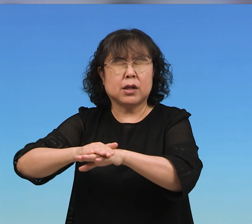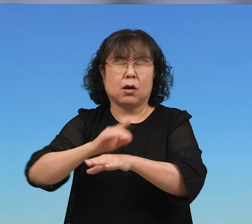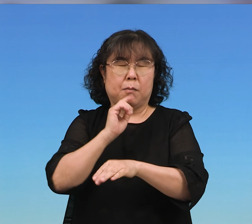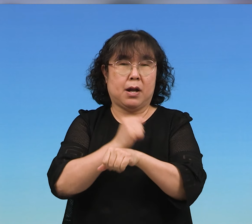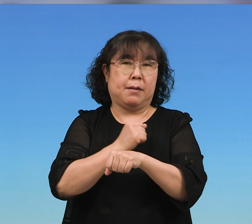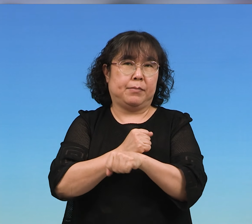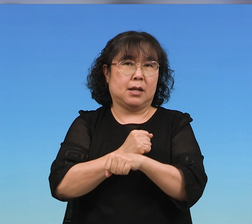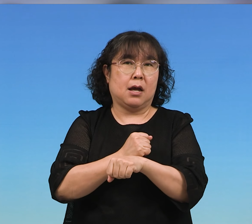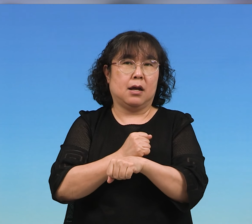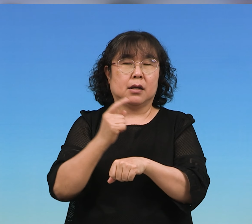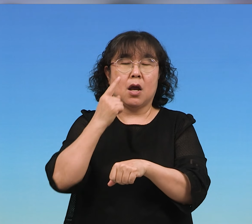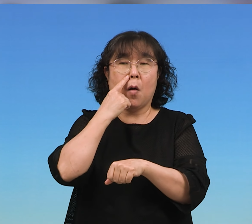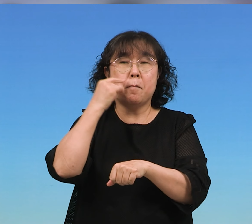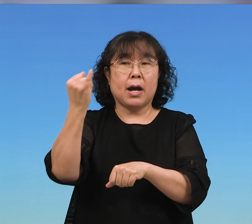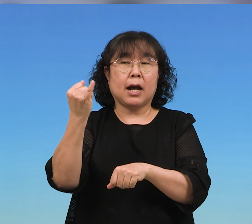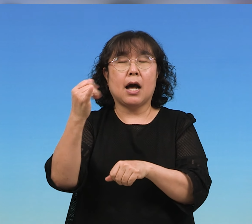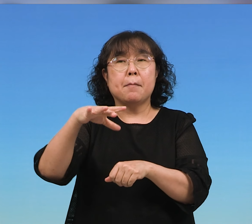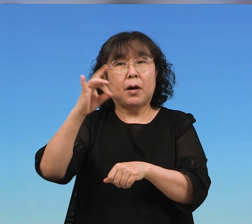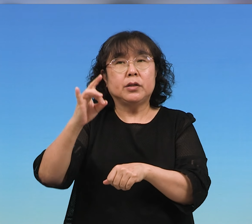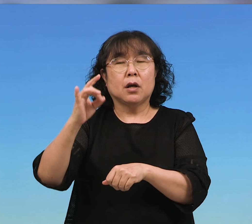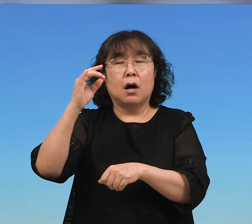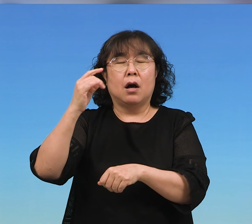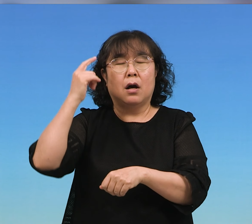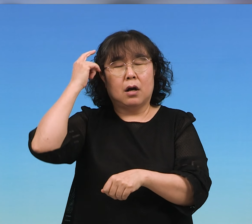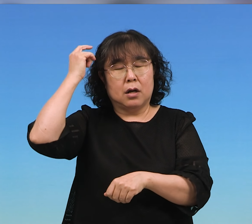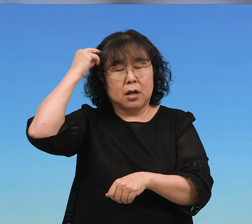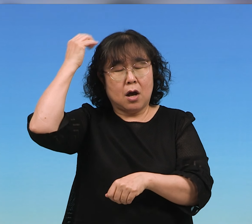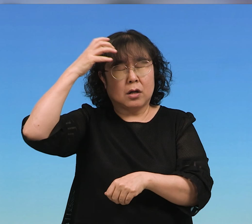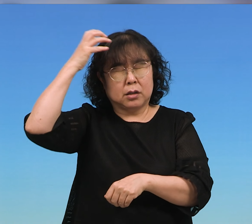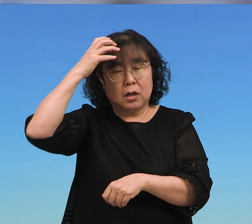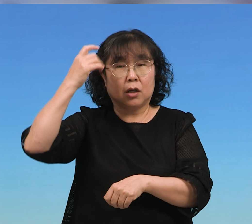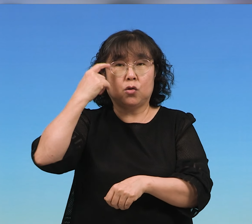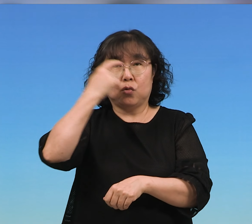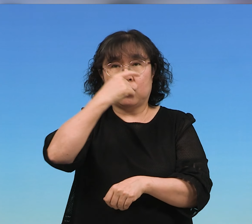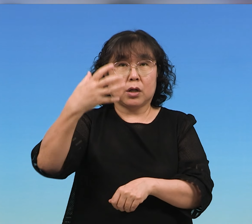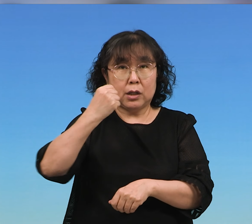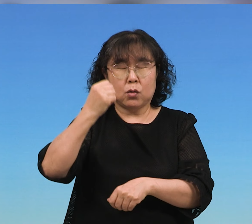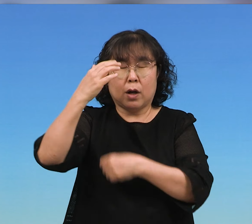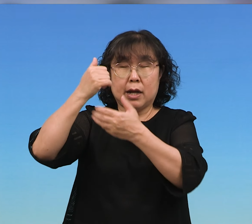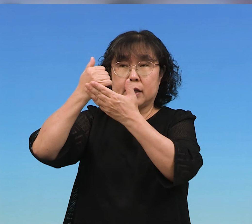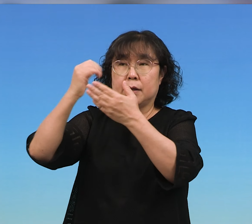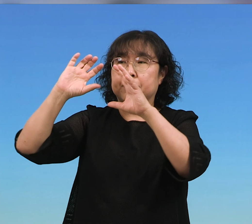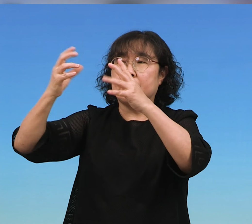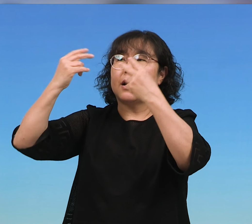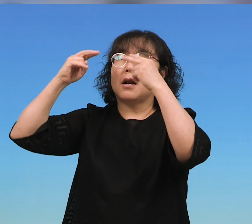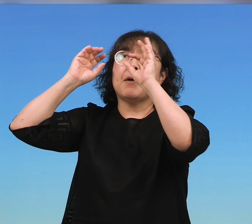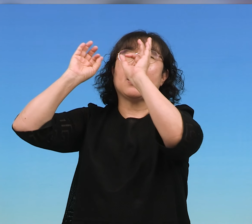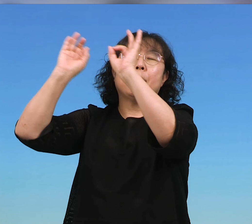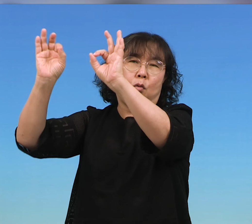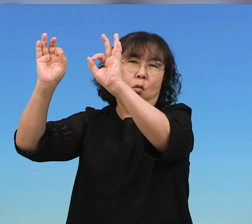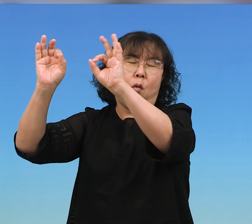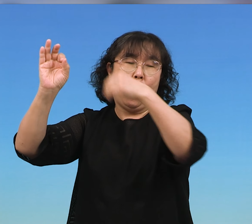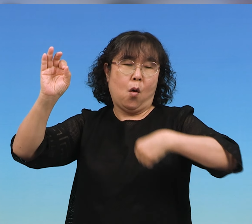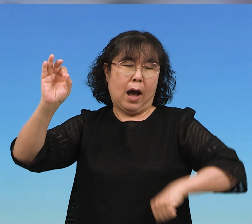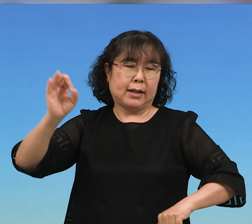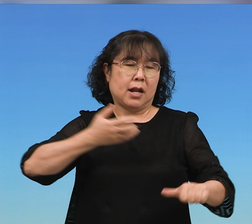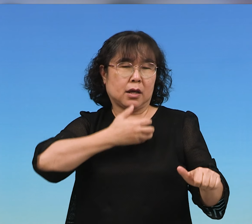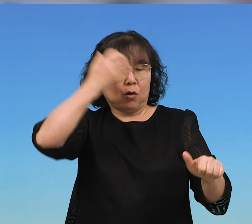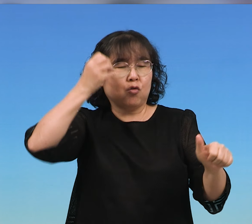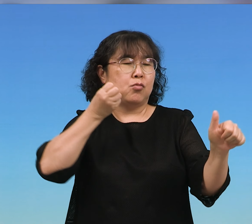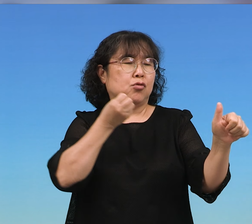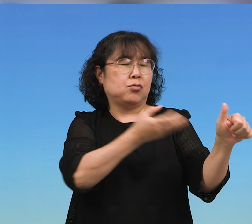부모인 그 어머니가 먼저 영적인 안목을 가지고 하나님 나라를 바라다 보고 그 사실을 이 아들에게 꿈으로